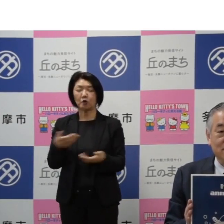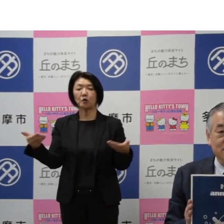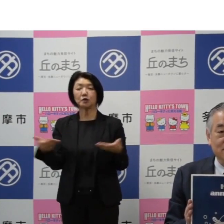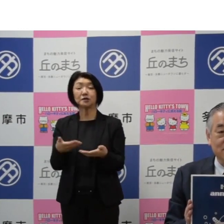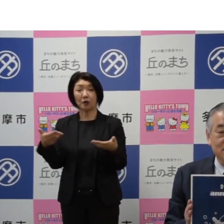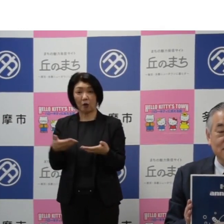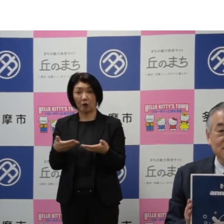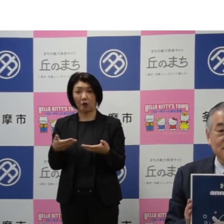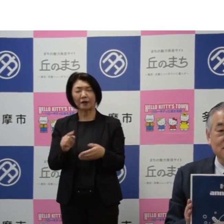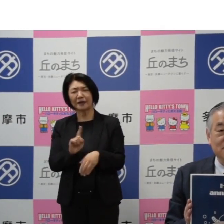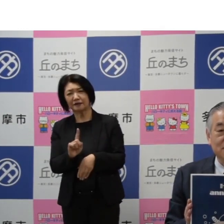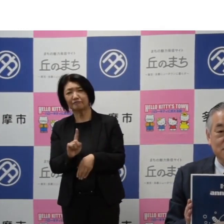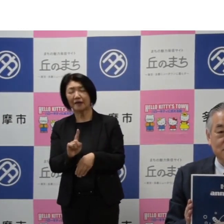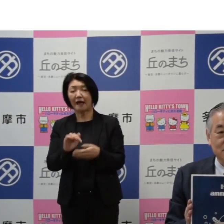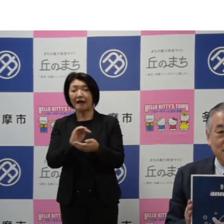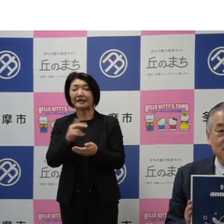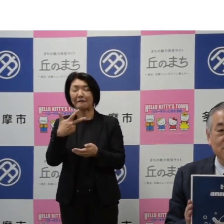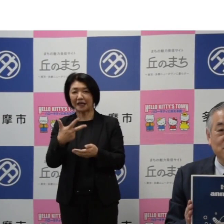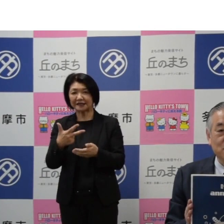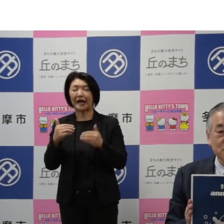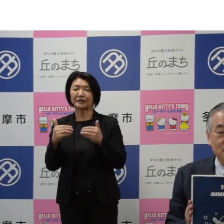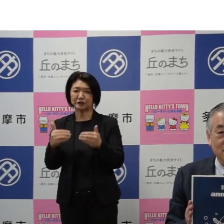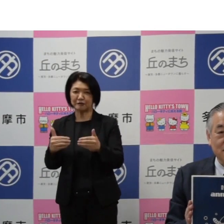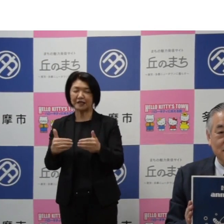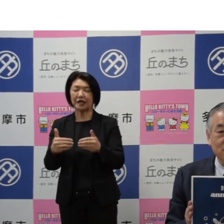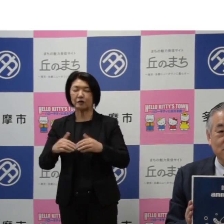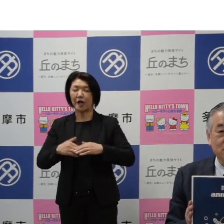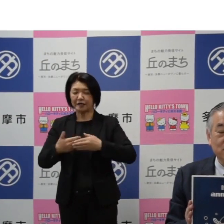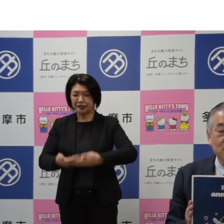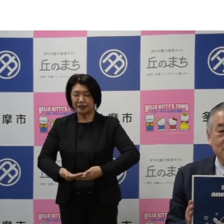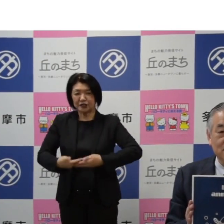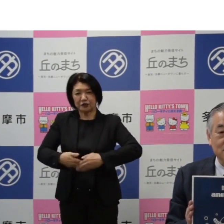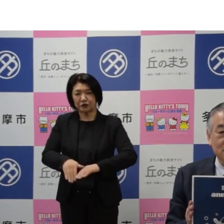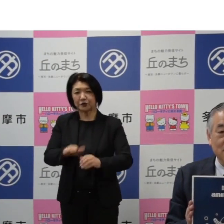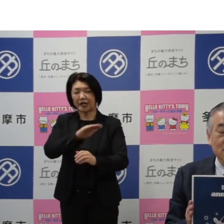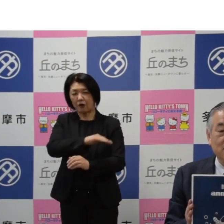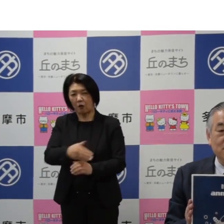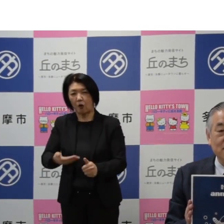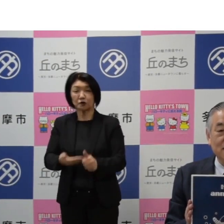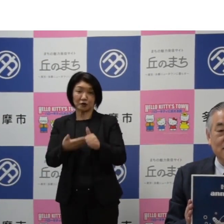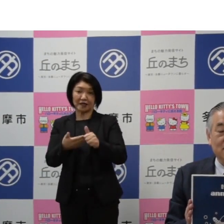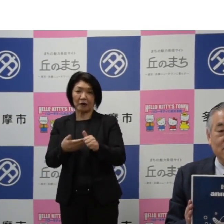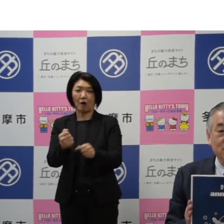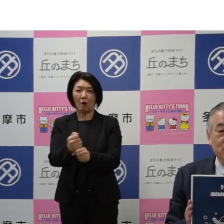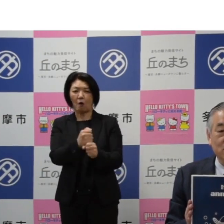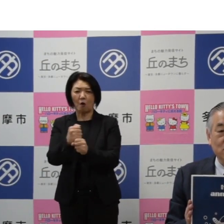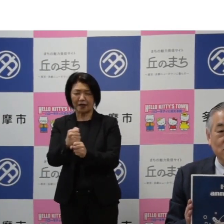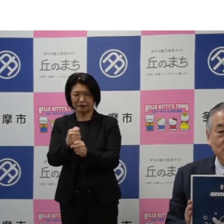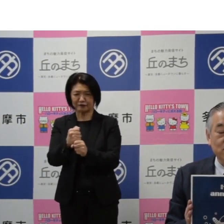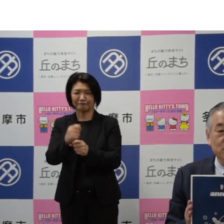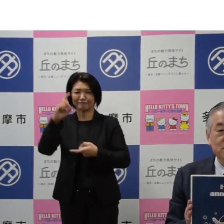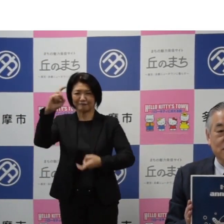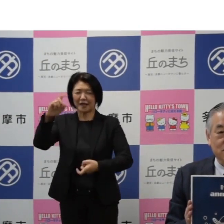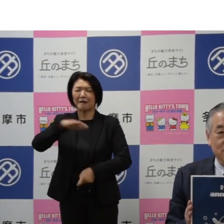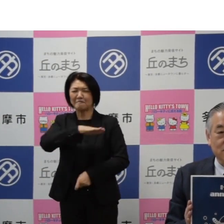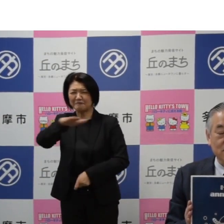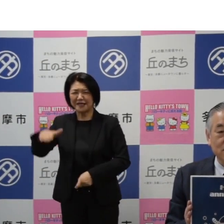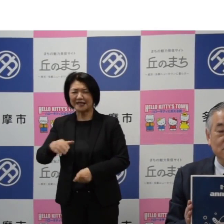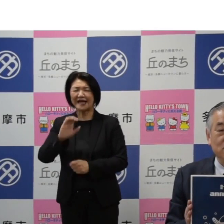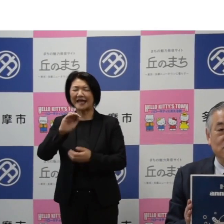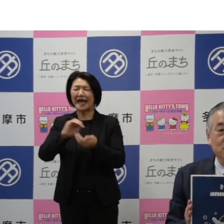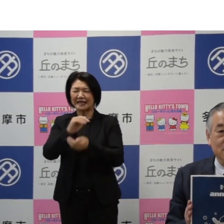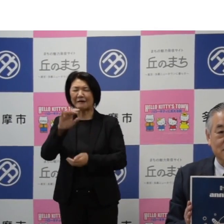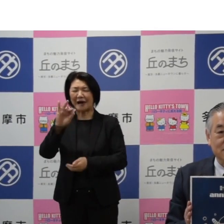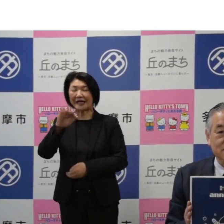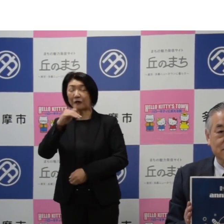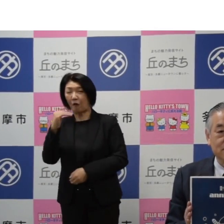ている妊娠・出産・子育てなどを応援する みんなでたまっこ応援プロジェクト